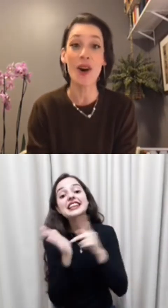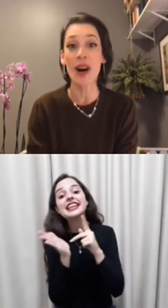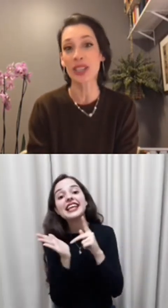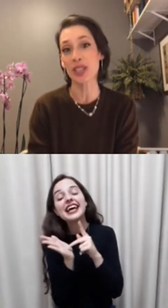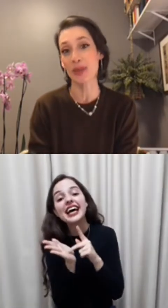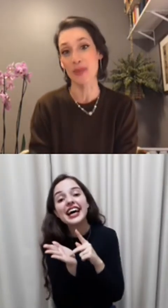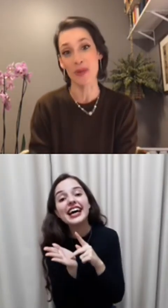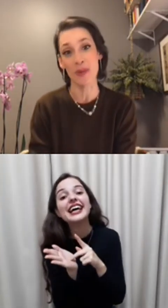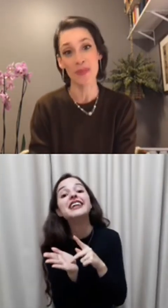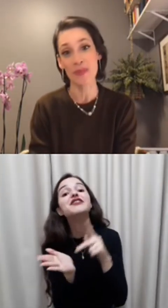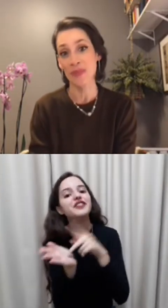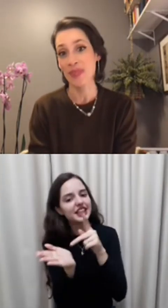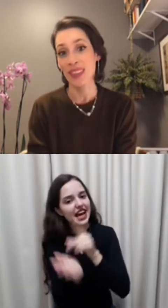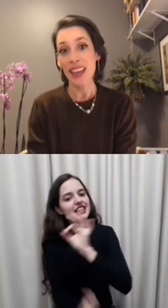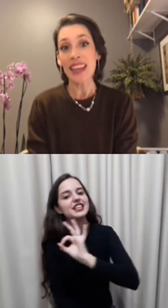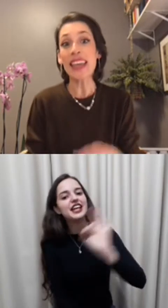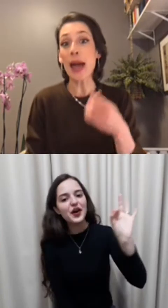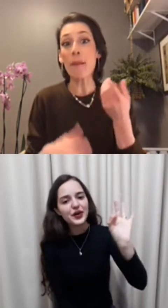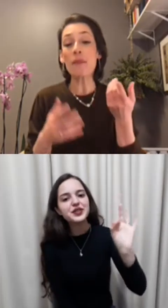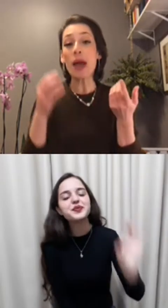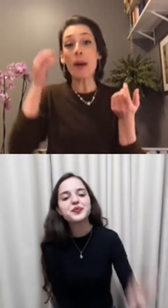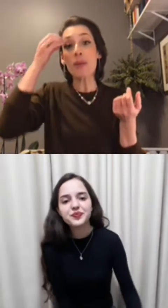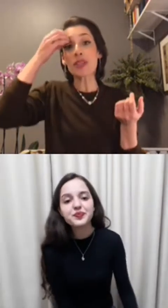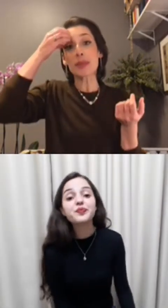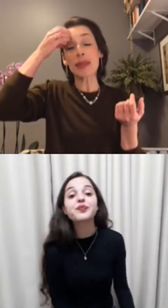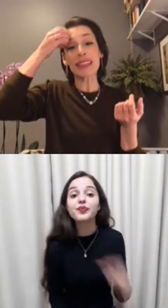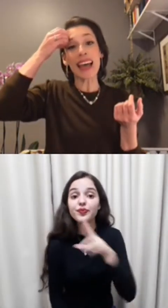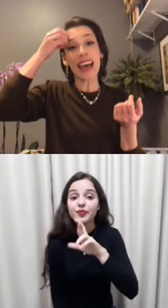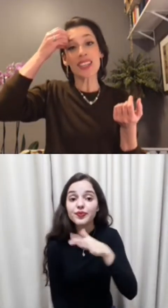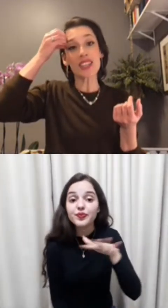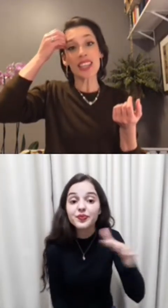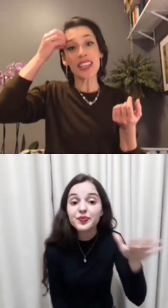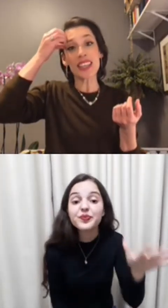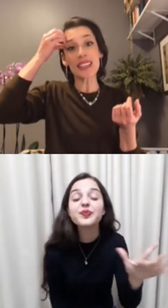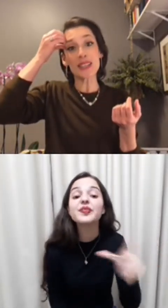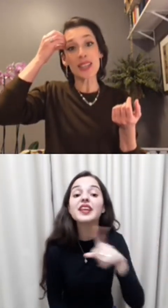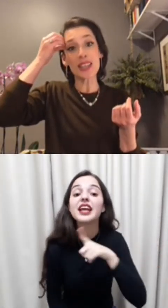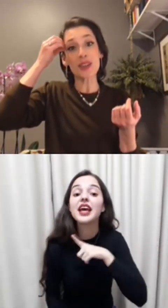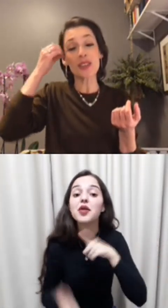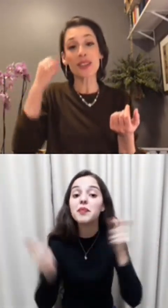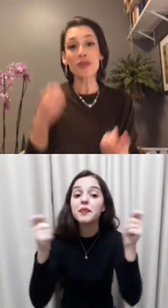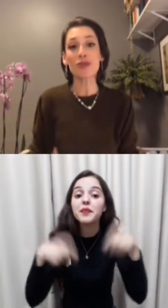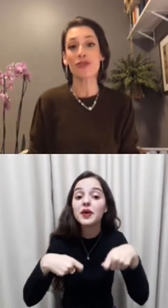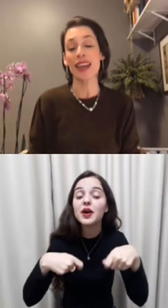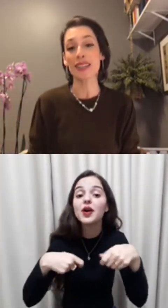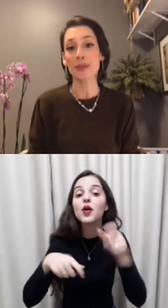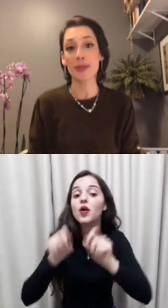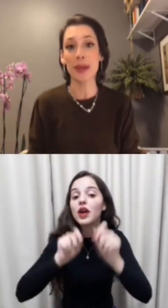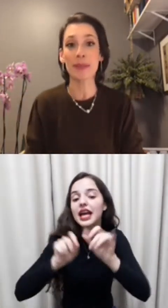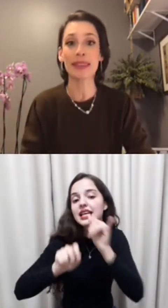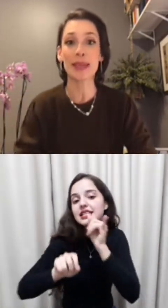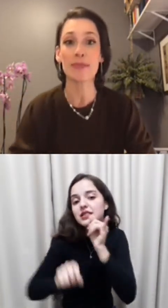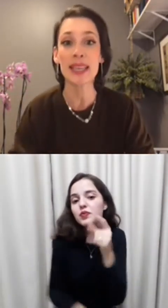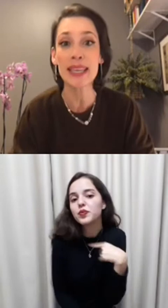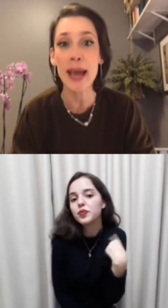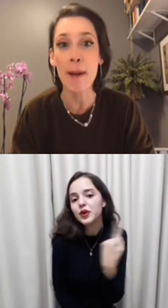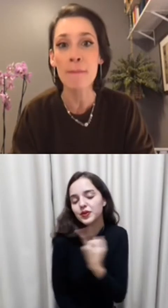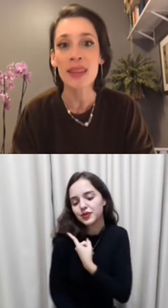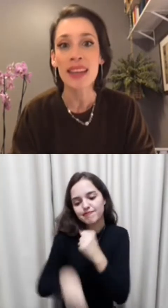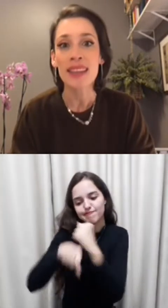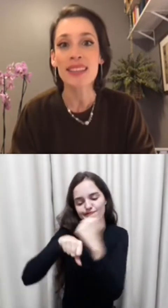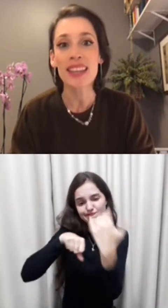é ótimo. Verdade, ele E é é ótimo. uma possibilidade que, se nós não estivéssemos na